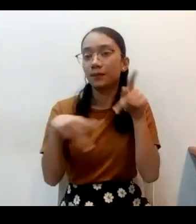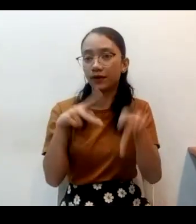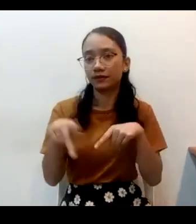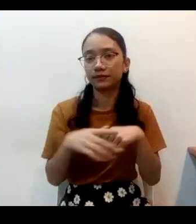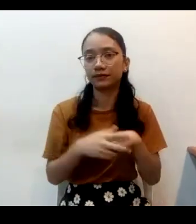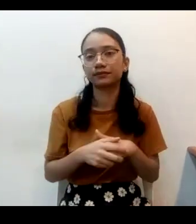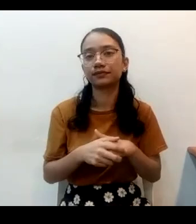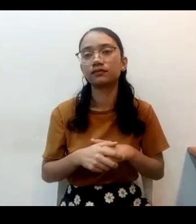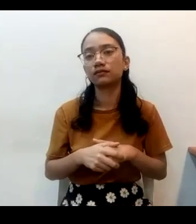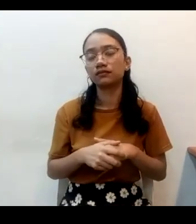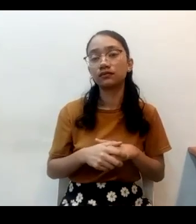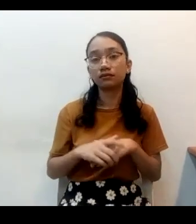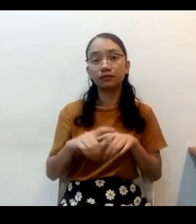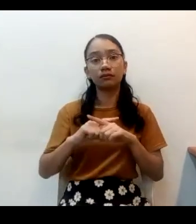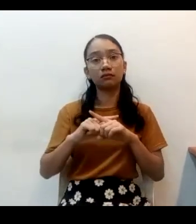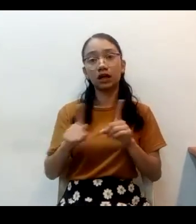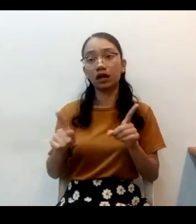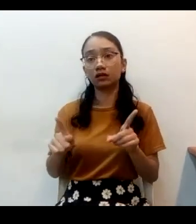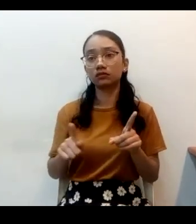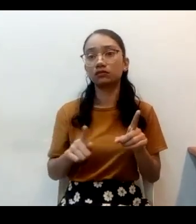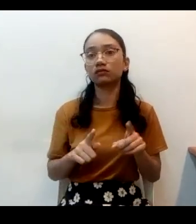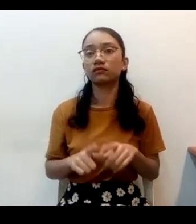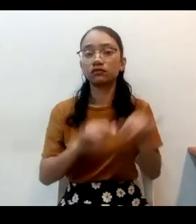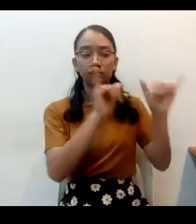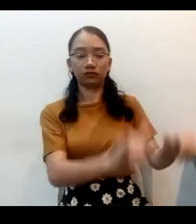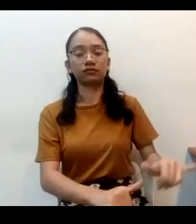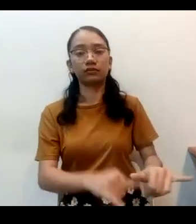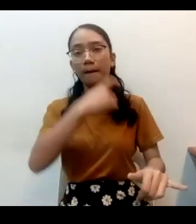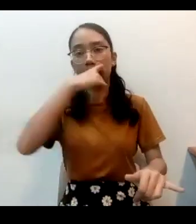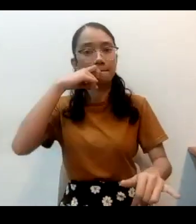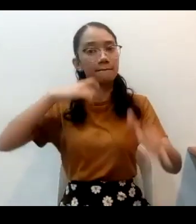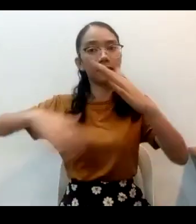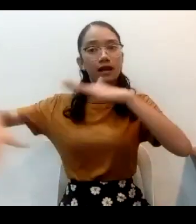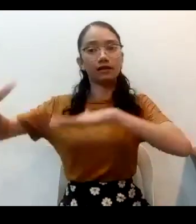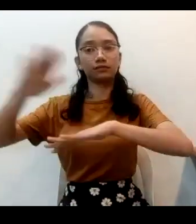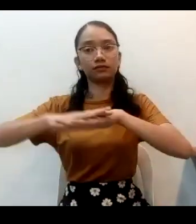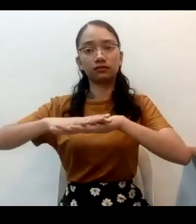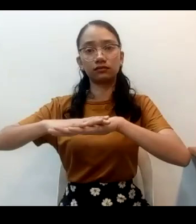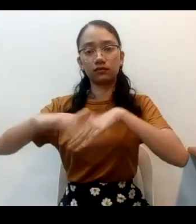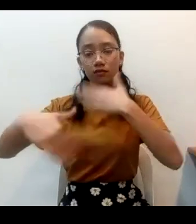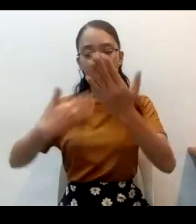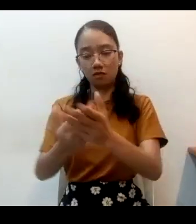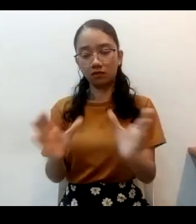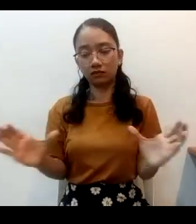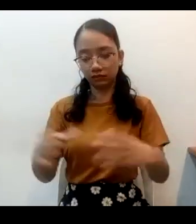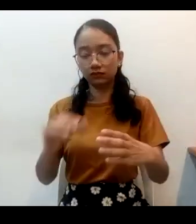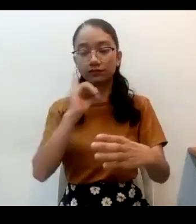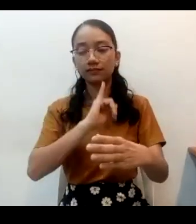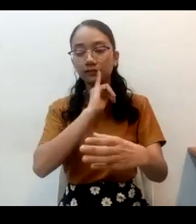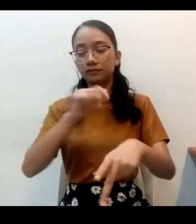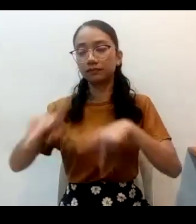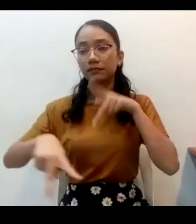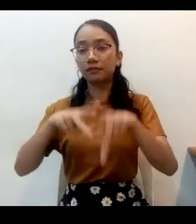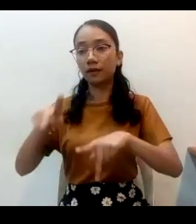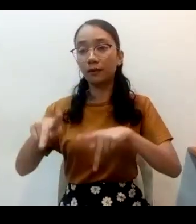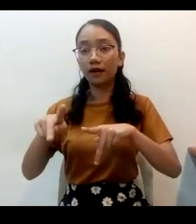pong bumalik sa Egypto. So while they are staying in the wilderness, this generation is dying. Ngunit bago pa po